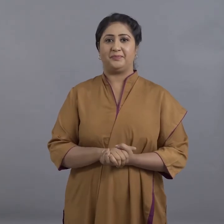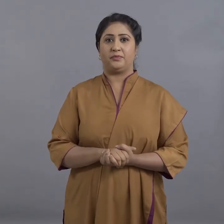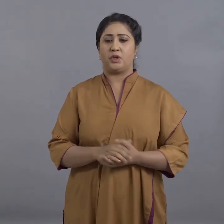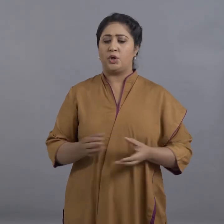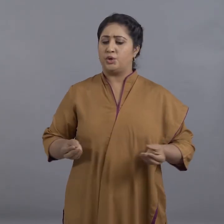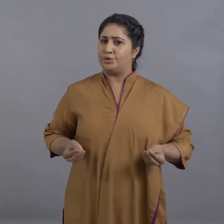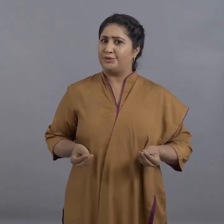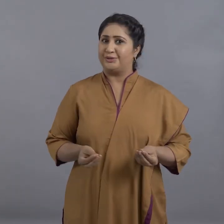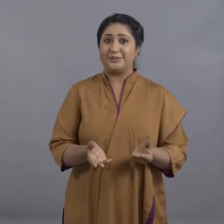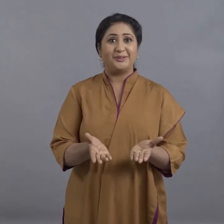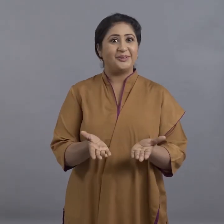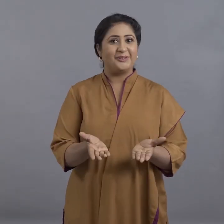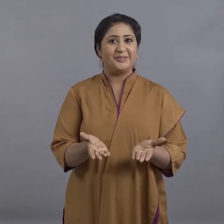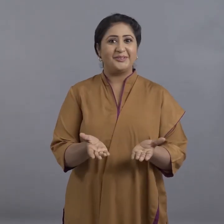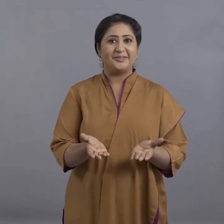शुरू,